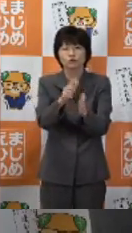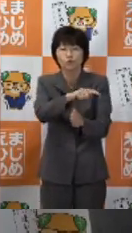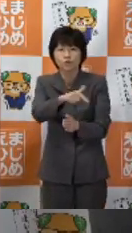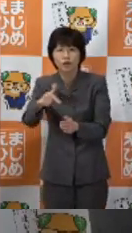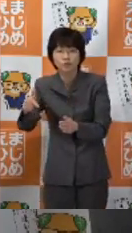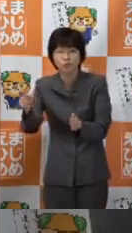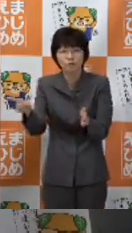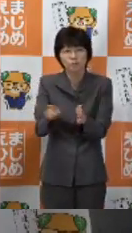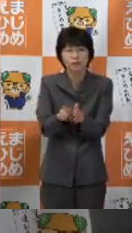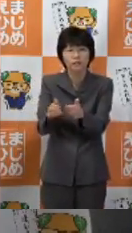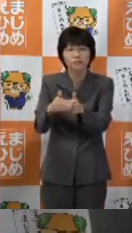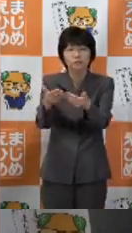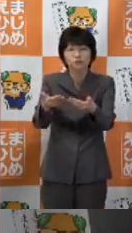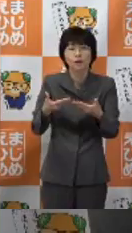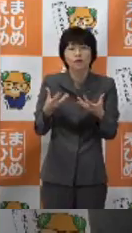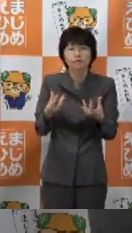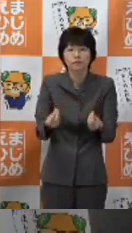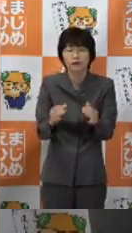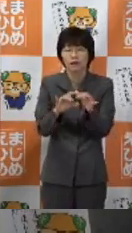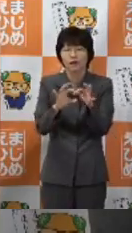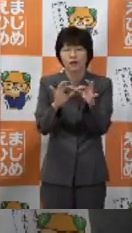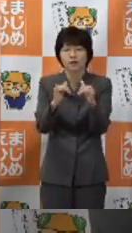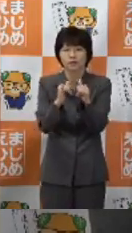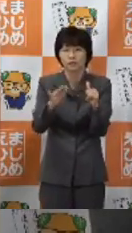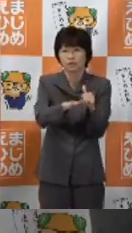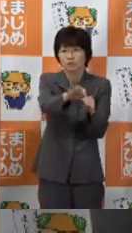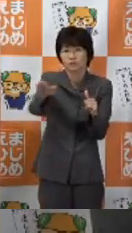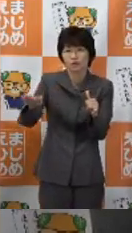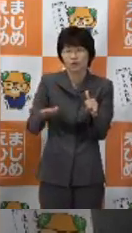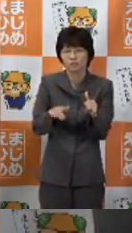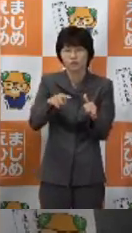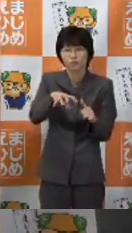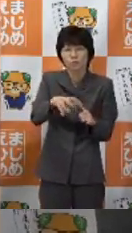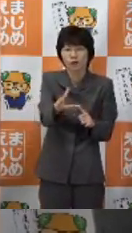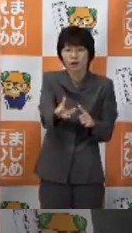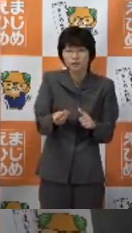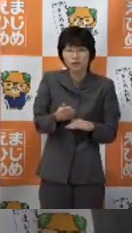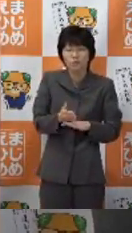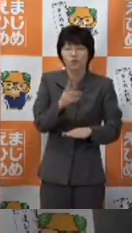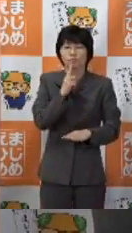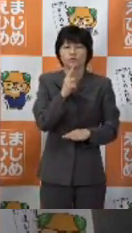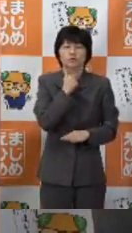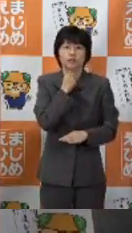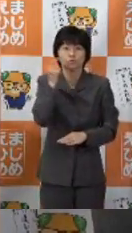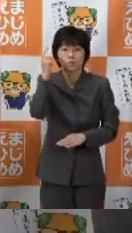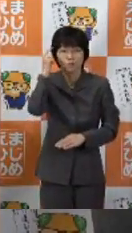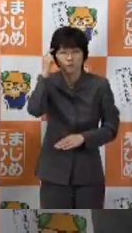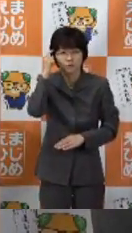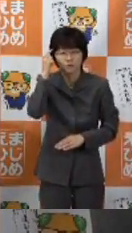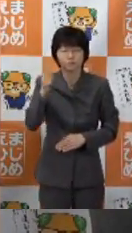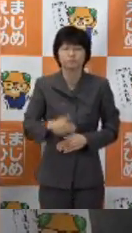喜ばしく改めて政府やコック動向通常をはじめこれまで五輪の